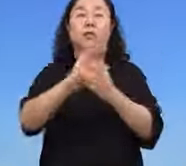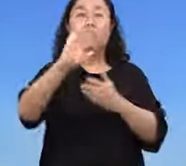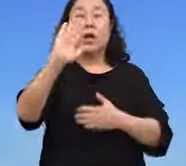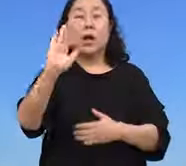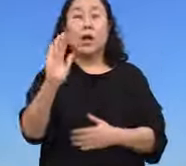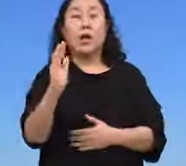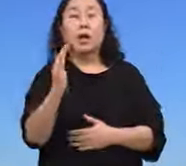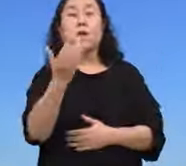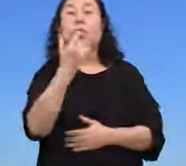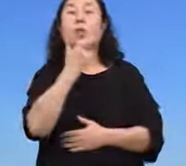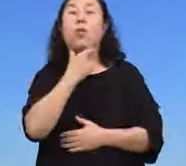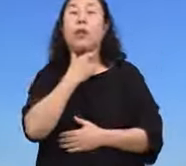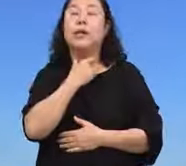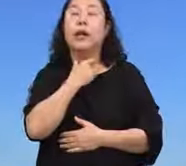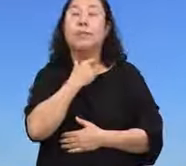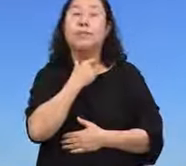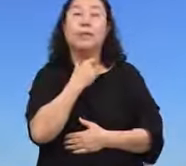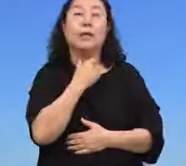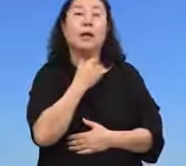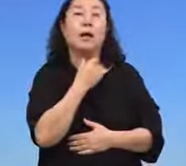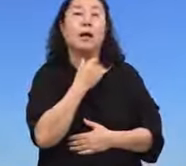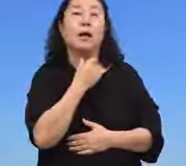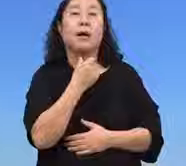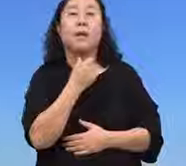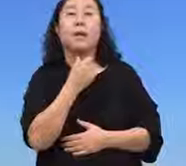친구 되기 원합니다.